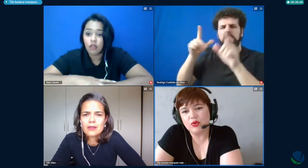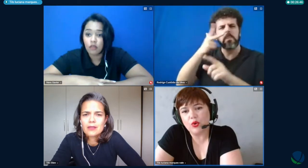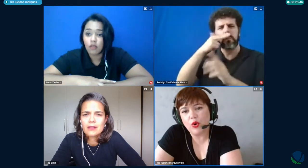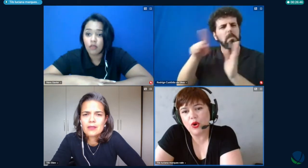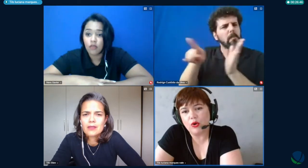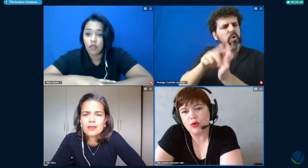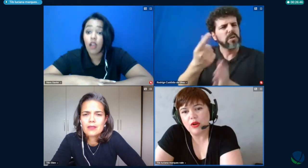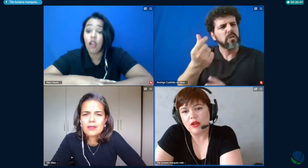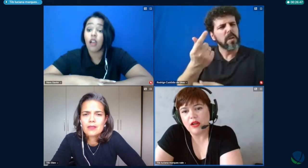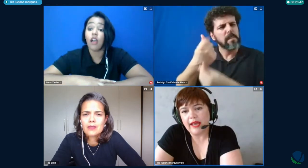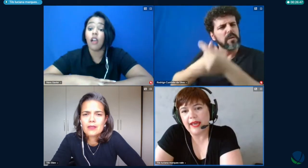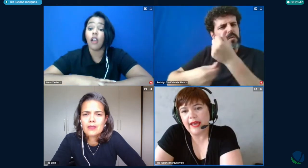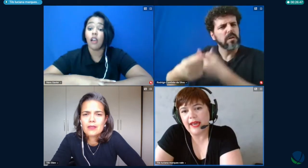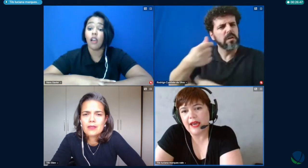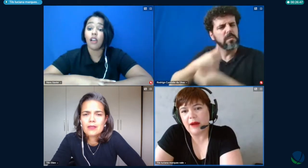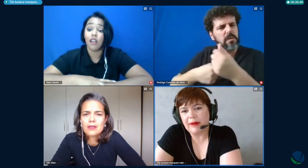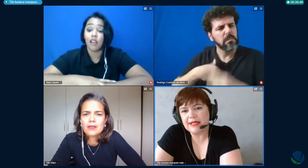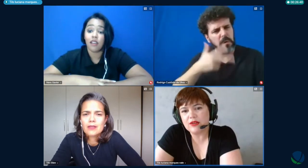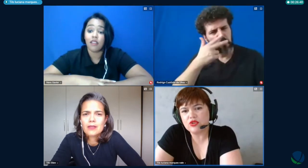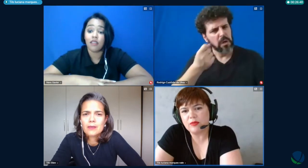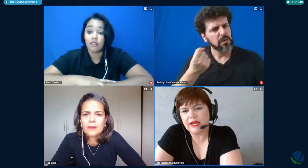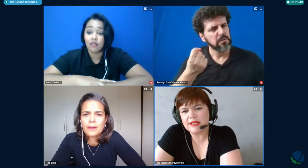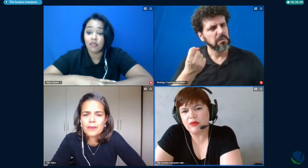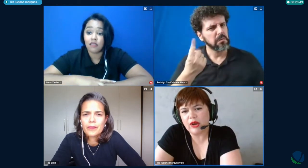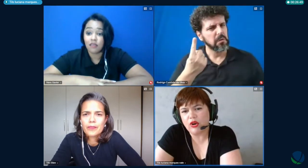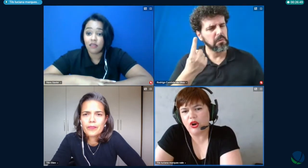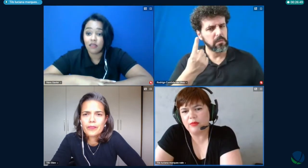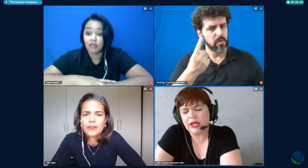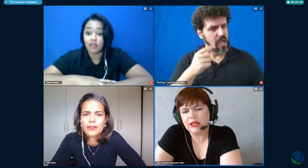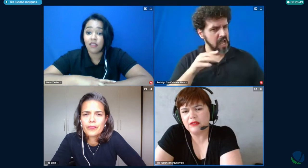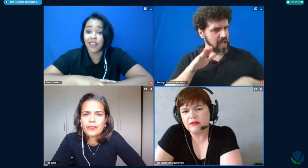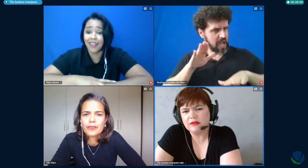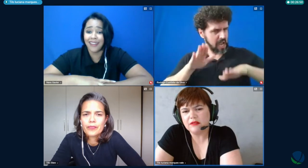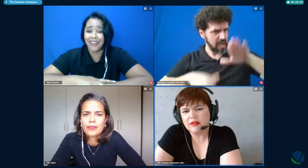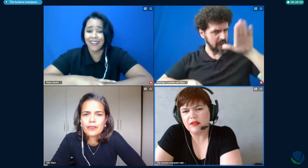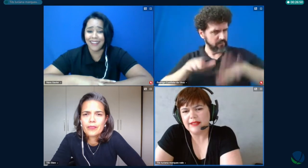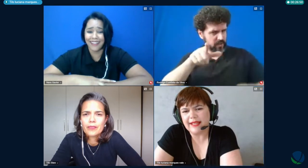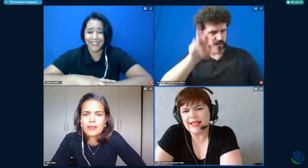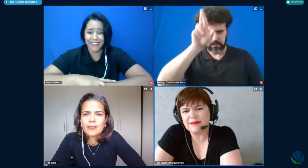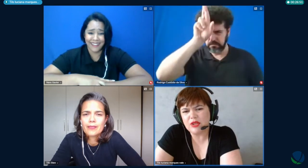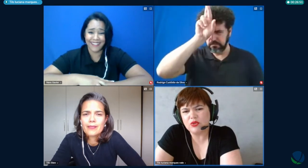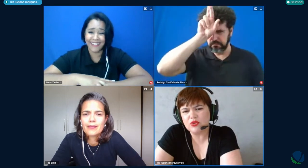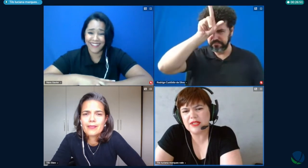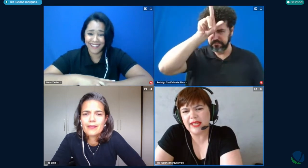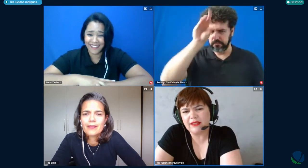link no Google, apareceu sobre a questão econômica.